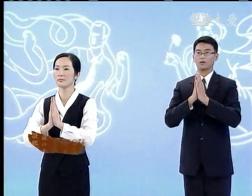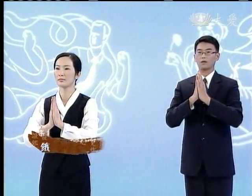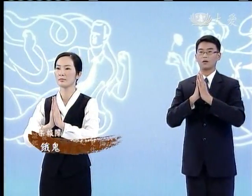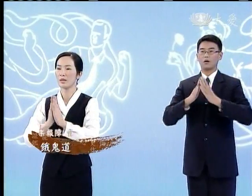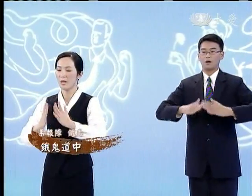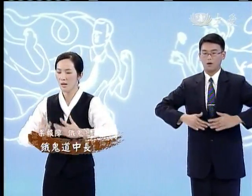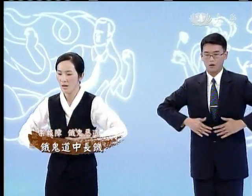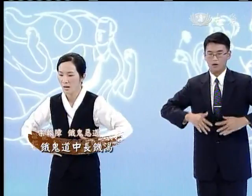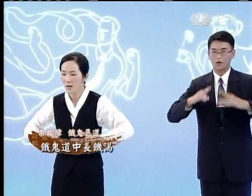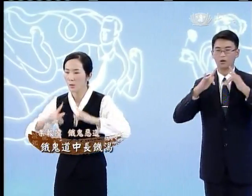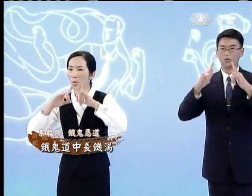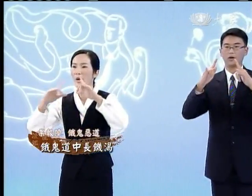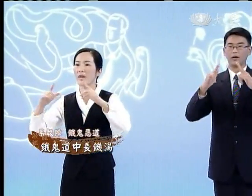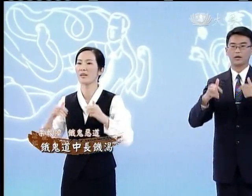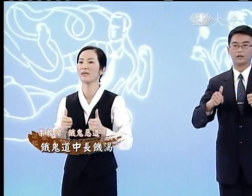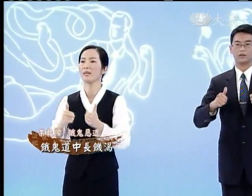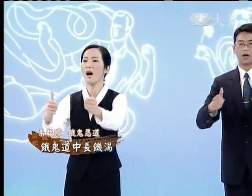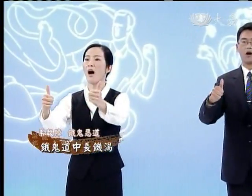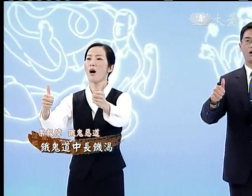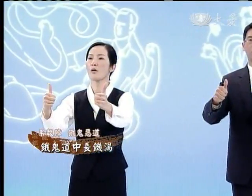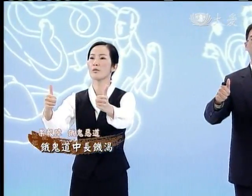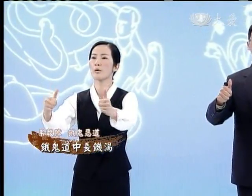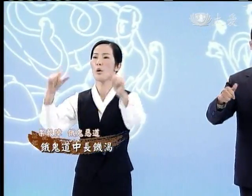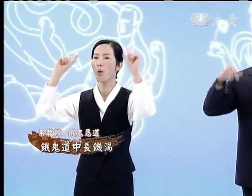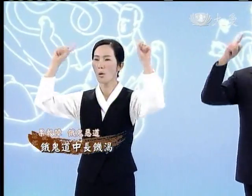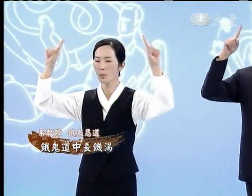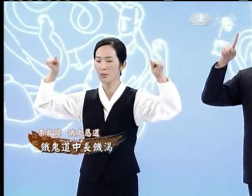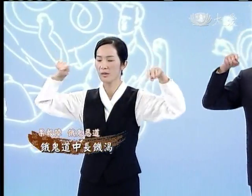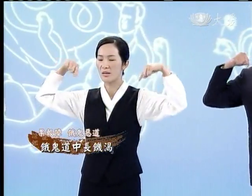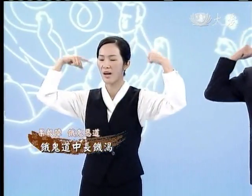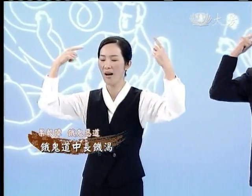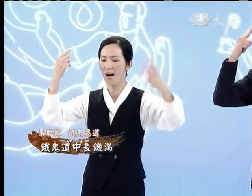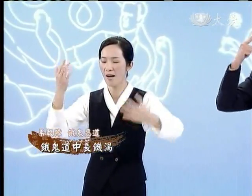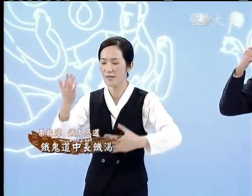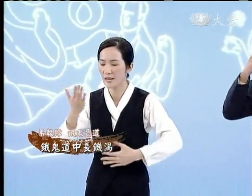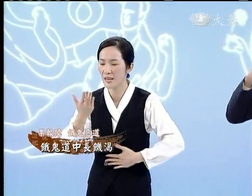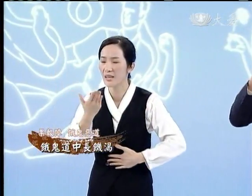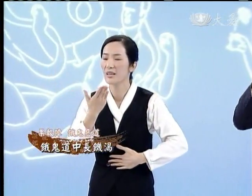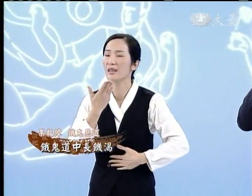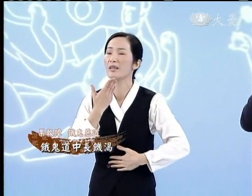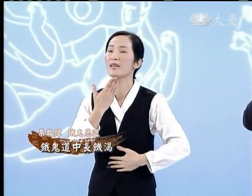长街